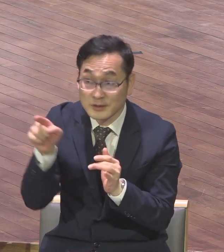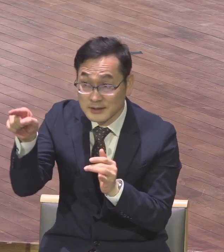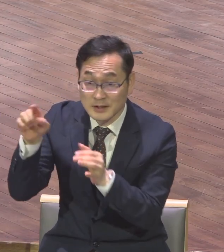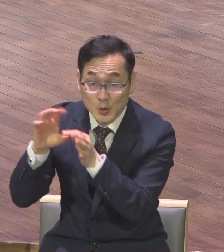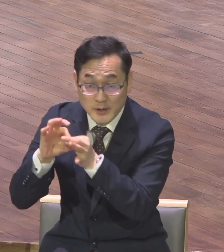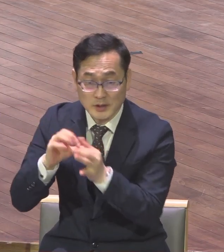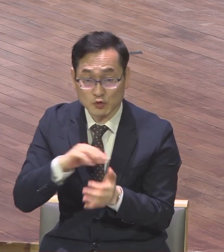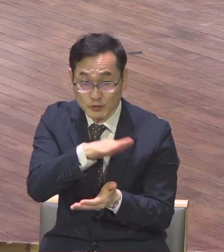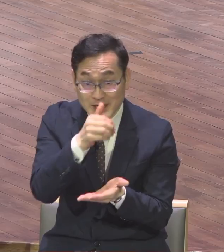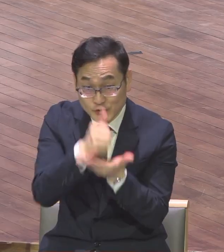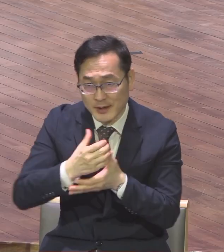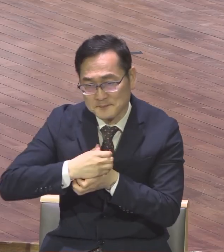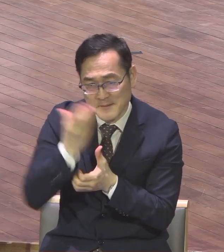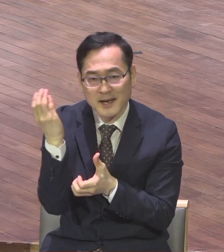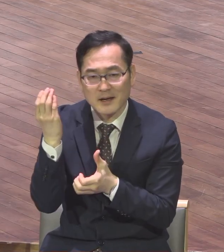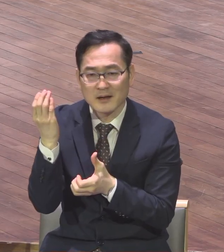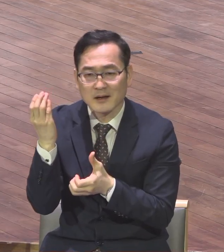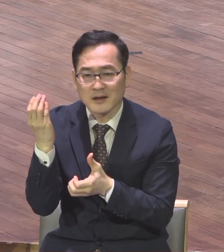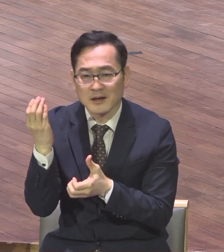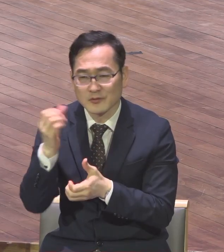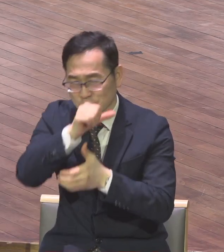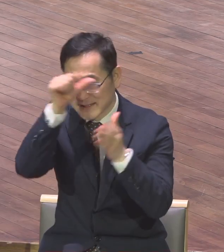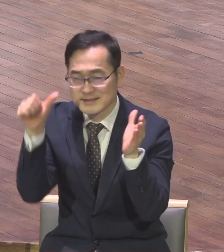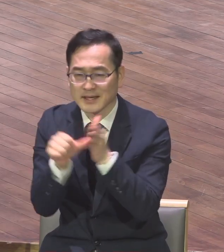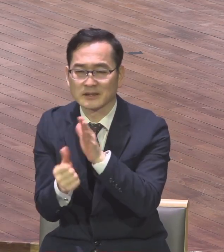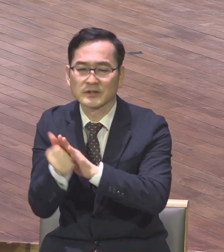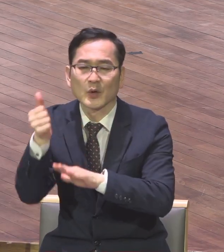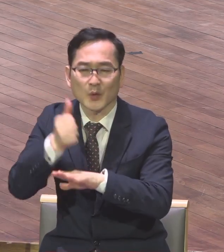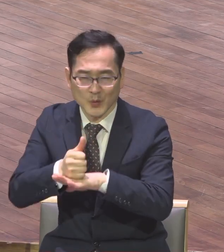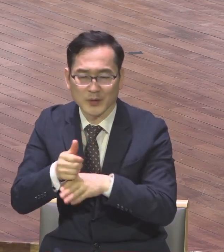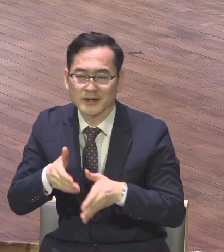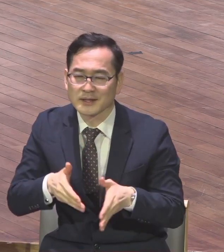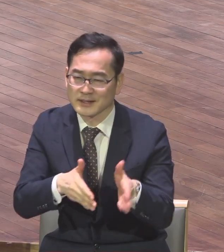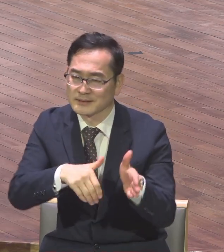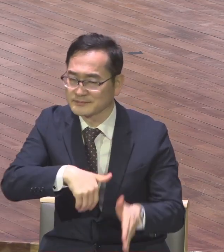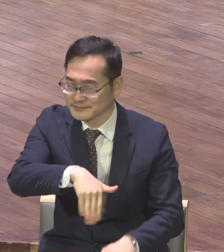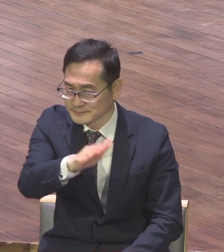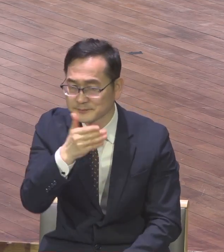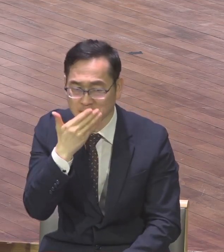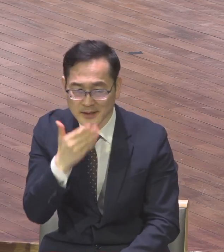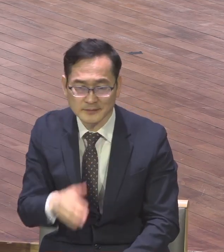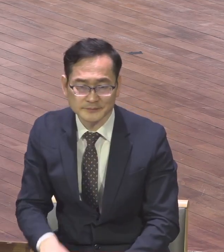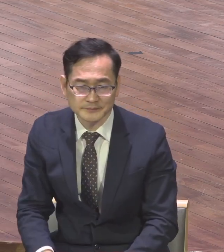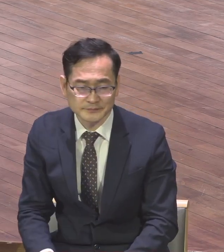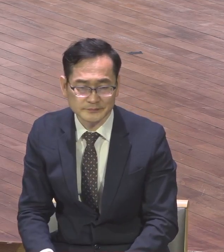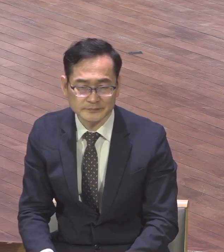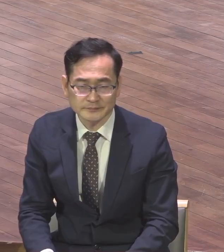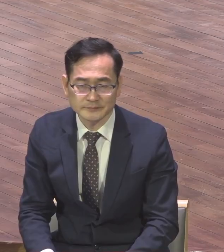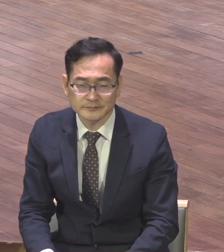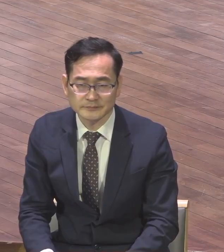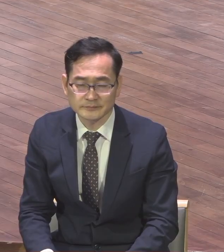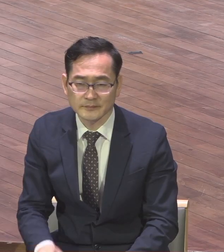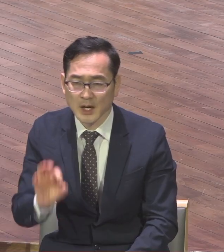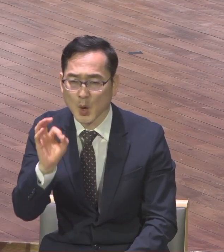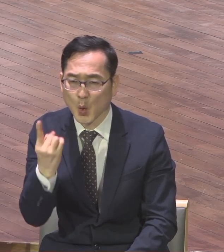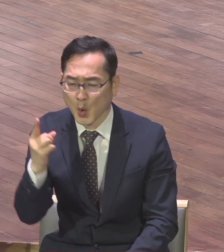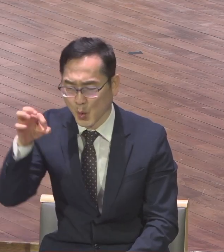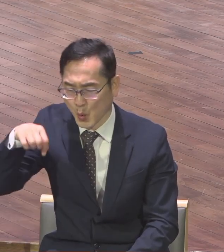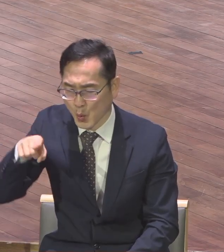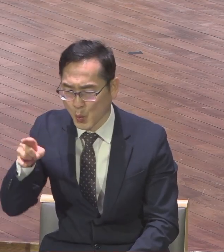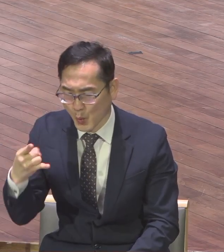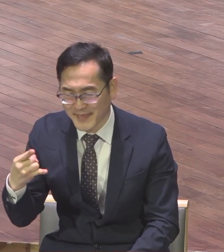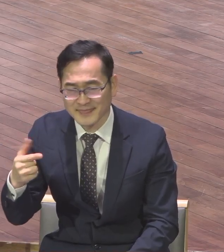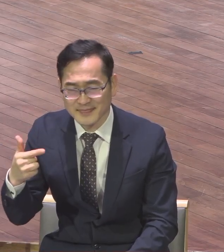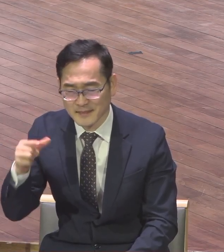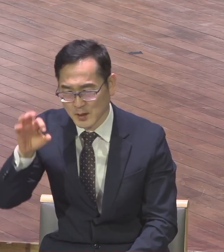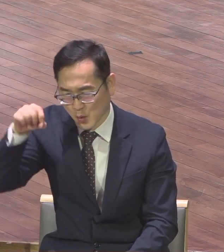승리의 완성이다. 영국 신학자 존 오웬은 그리스도의 죽으심이란